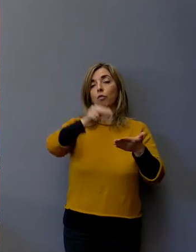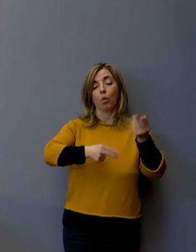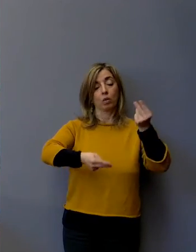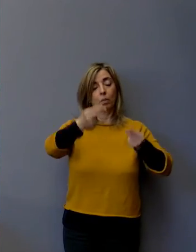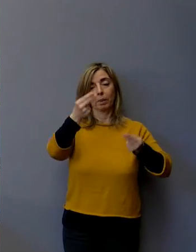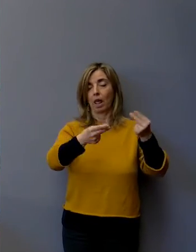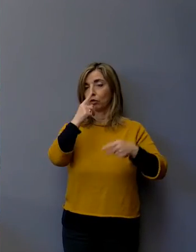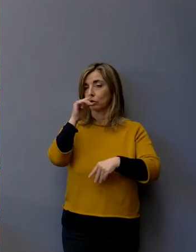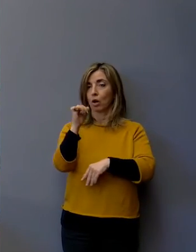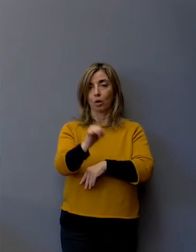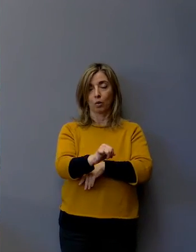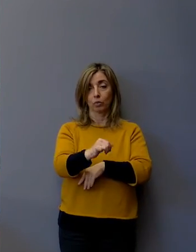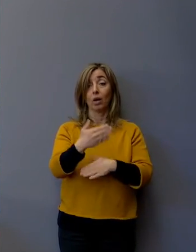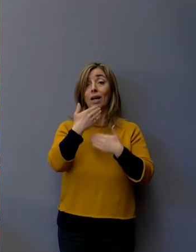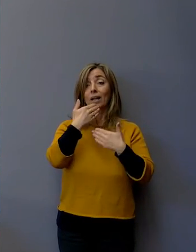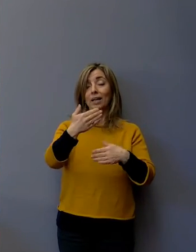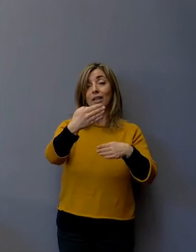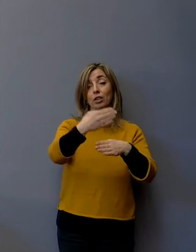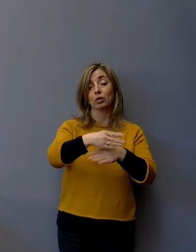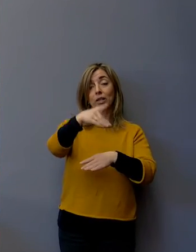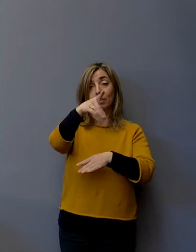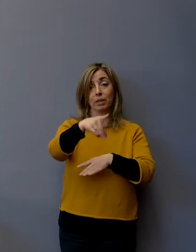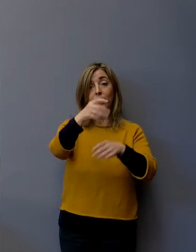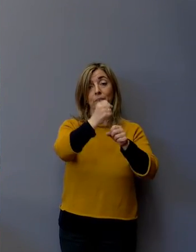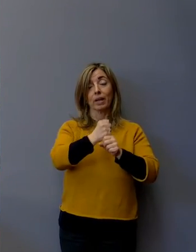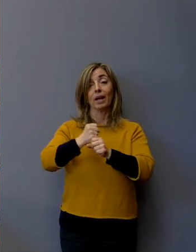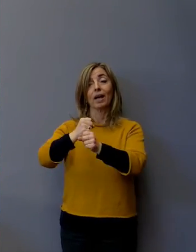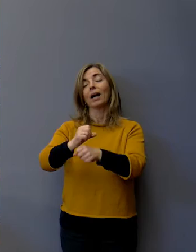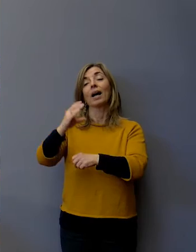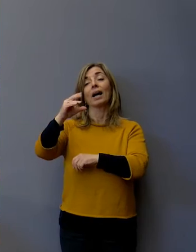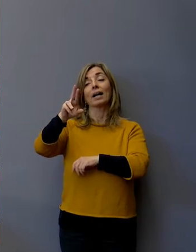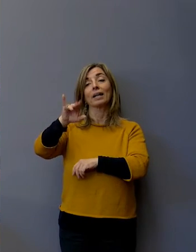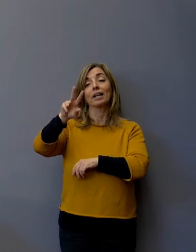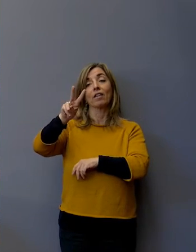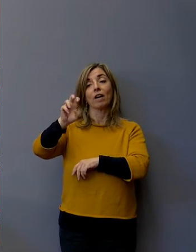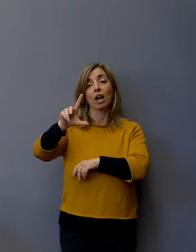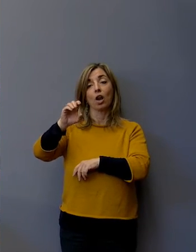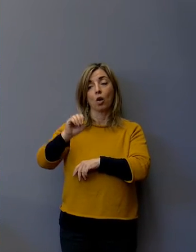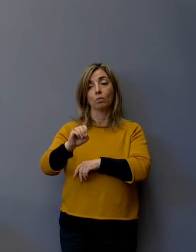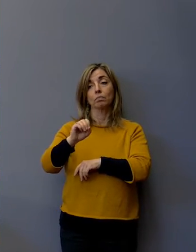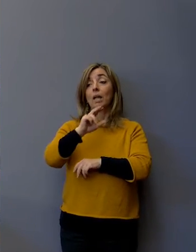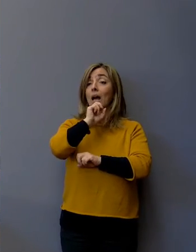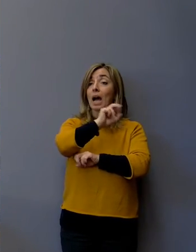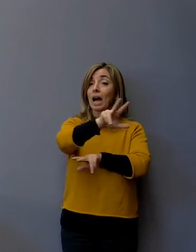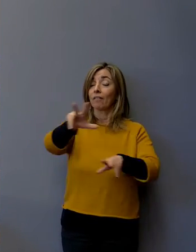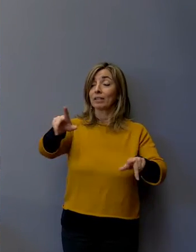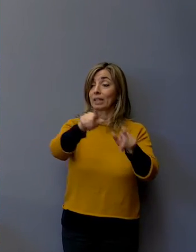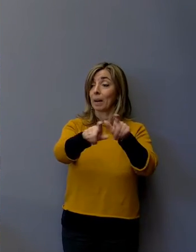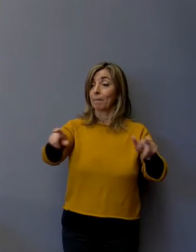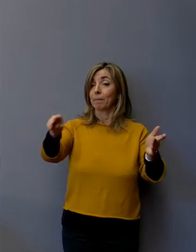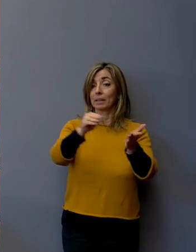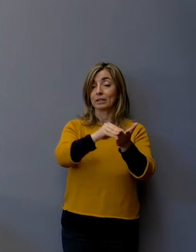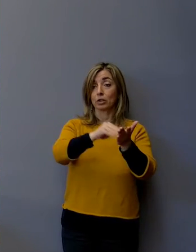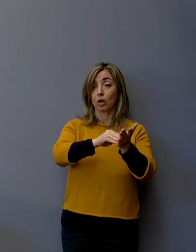grazie consigliere pirondini do la parola consigliere crivello avvertendo i presenti che poi dopo consigliere crivelli